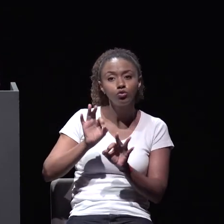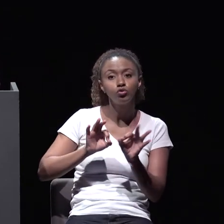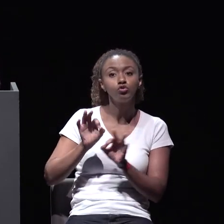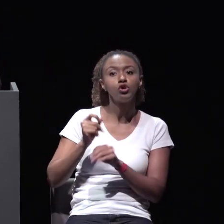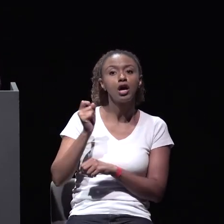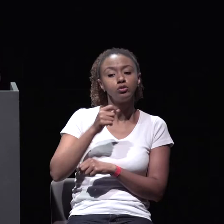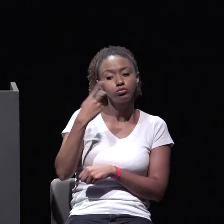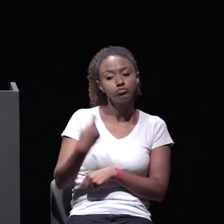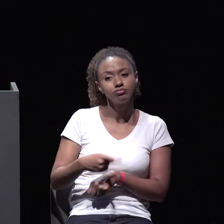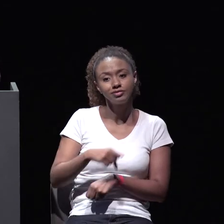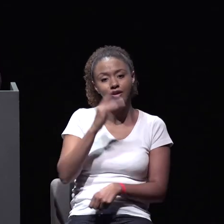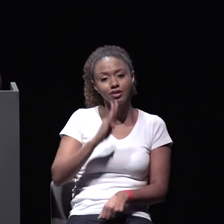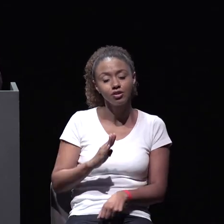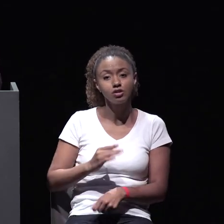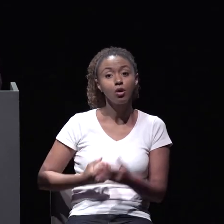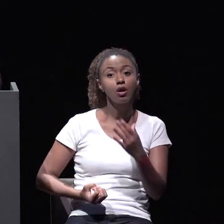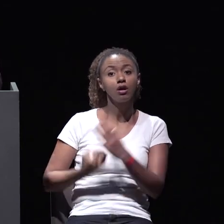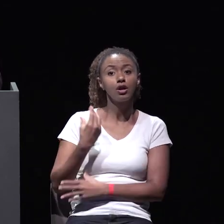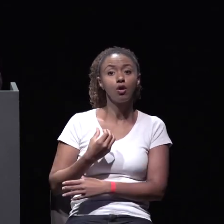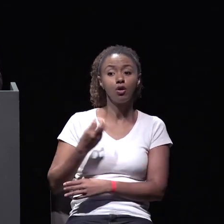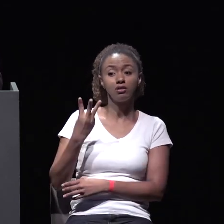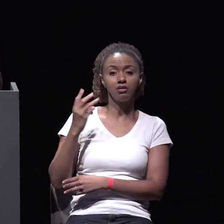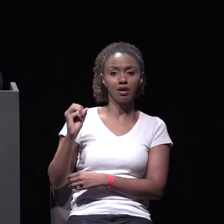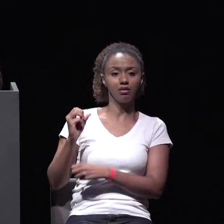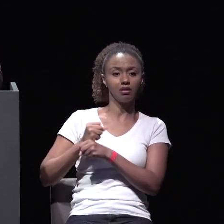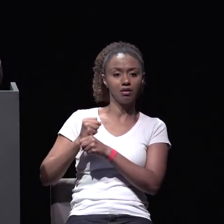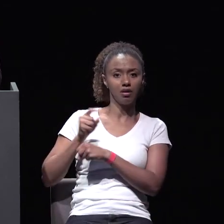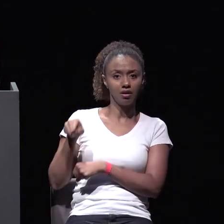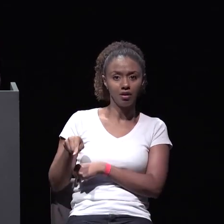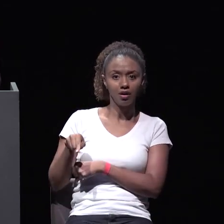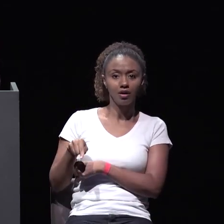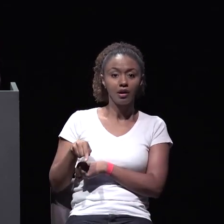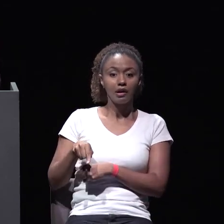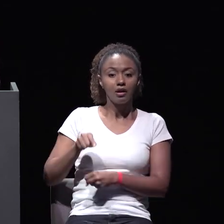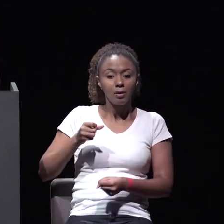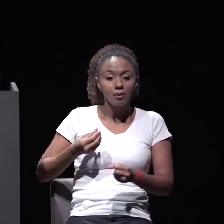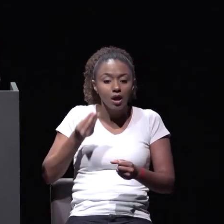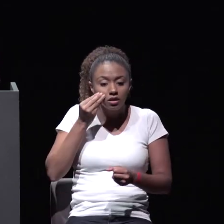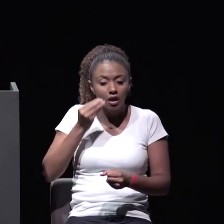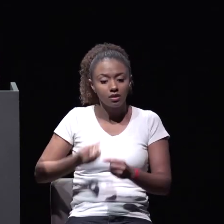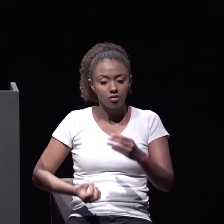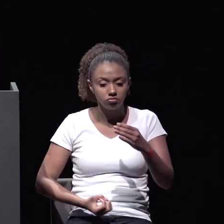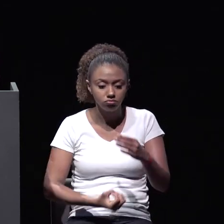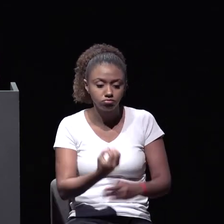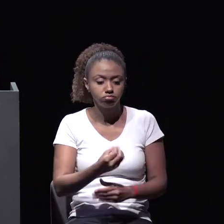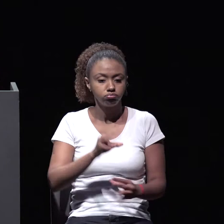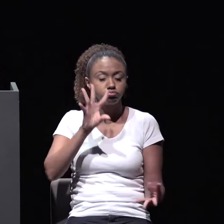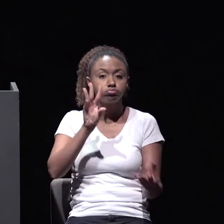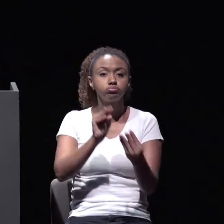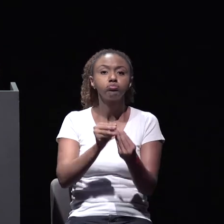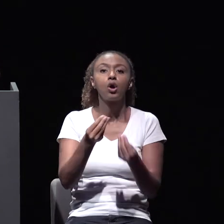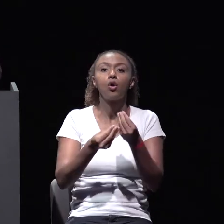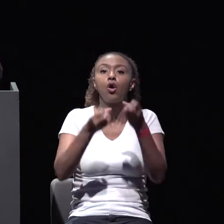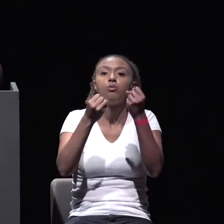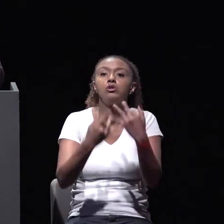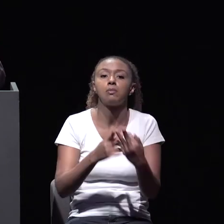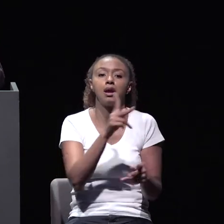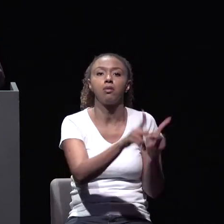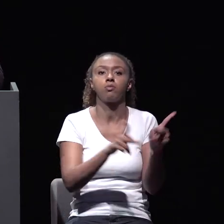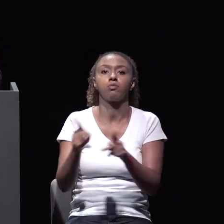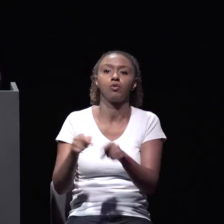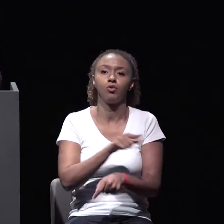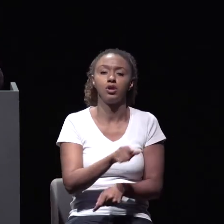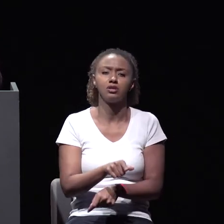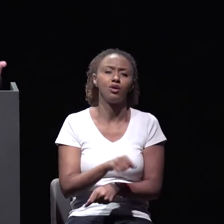anos 30 e em que um artista é utilizado programaticamente para que se crie uma síntese de uma população ea com que